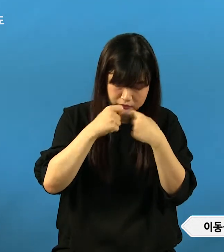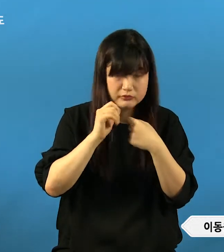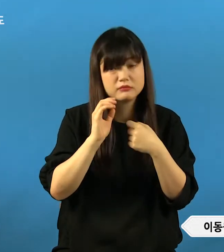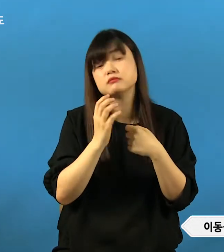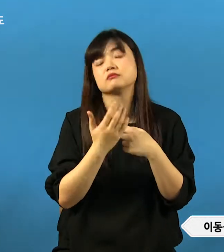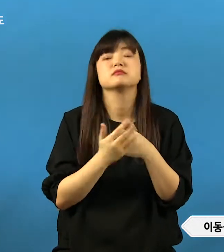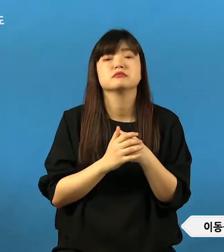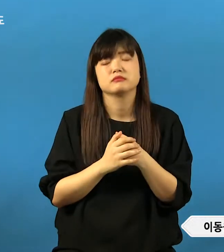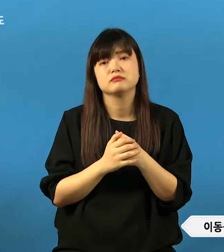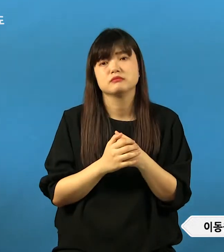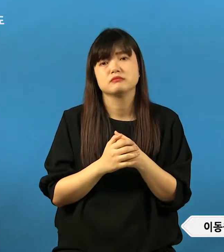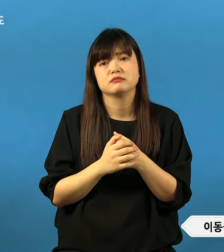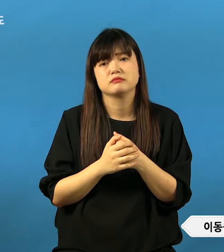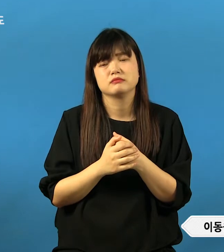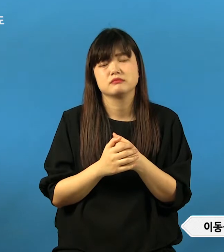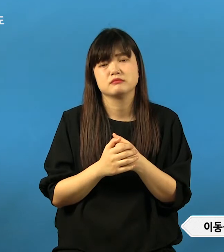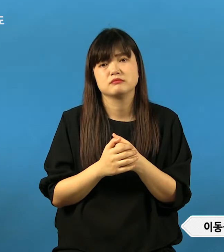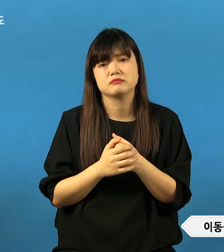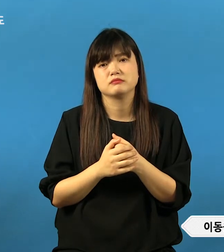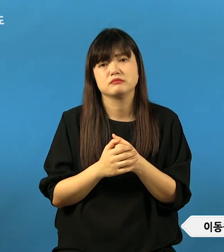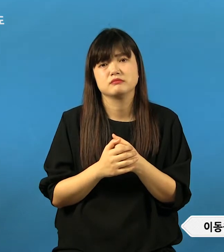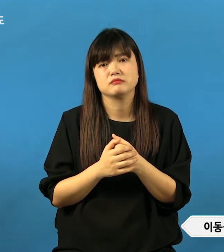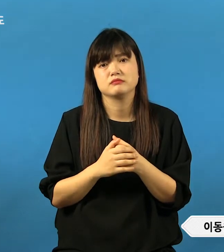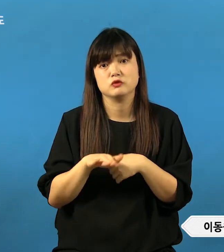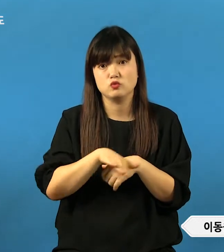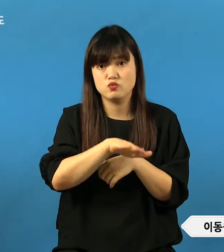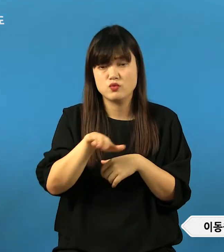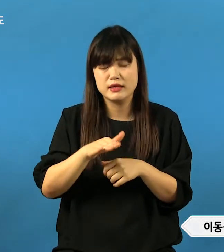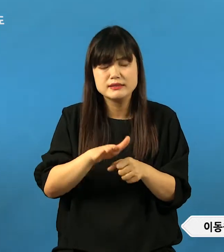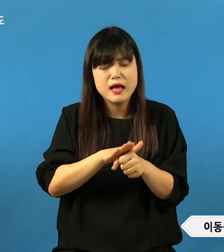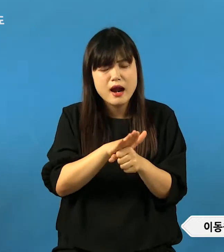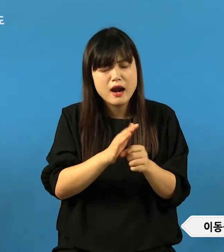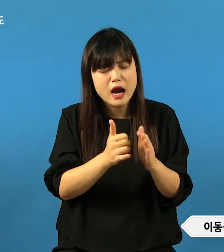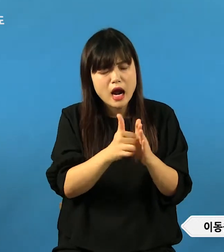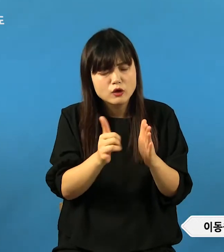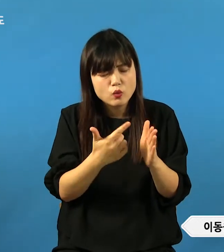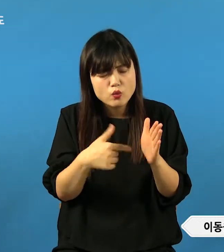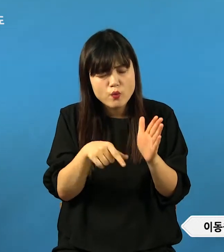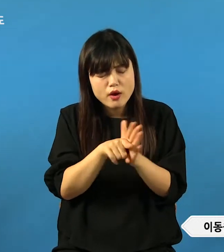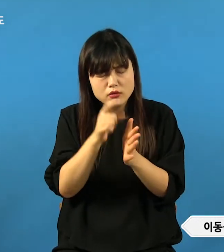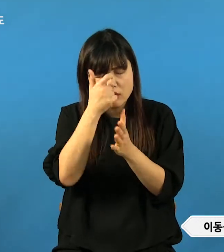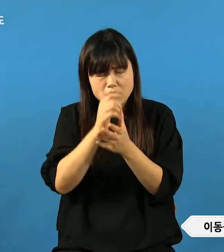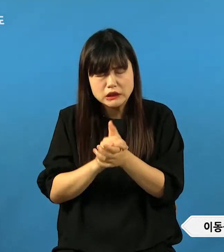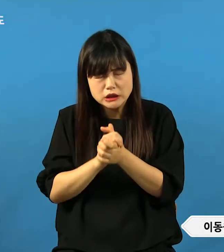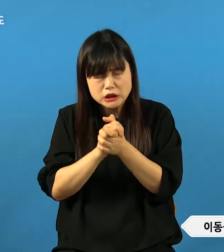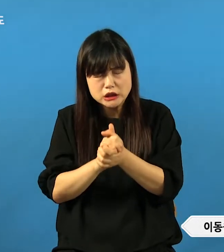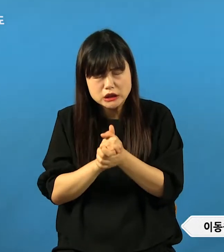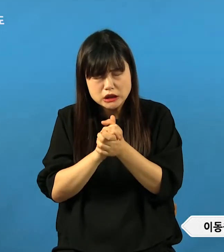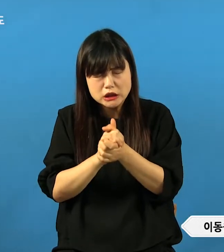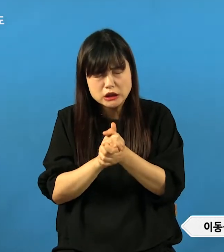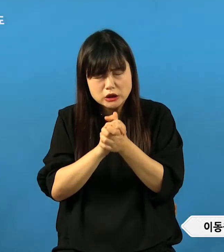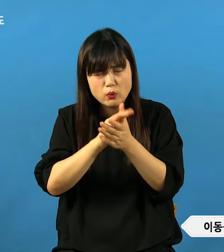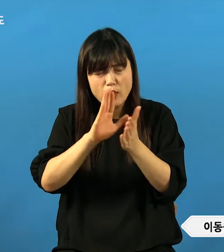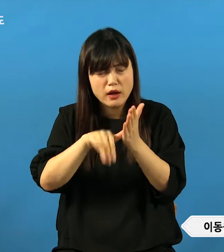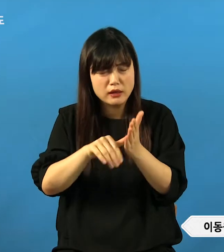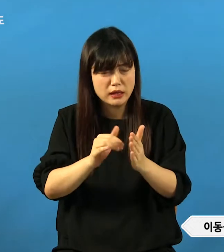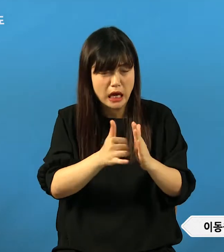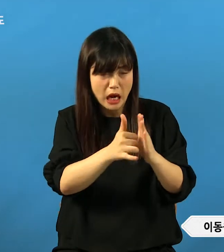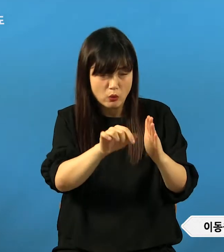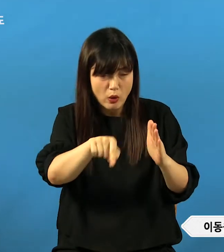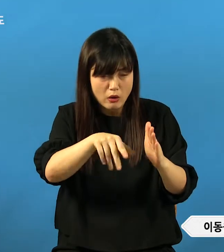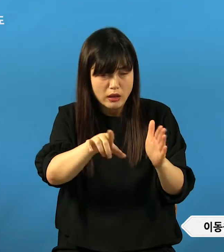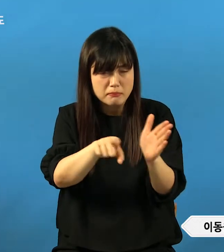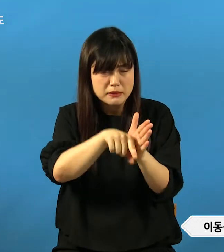것입니다. 자, 우리가 우리의 사랑하는 가족들을 위해서 기도하고 있음에도 불구하고 우리의 가족 중에